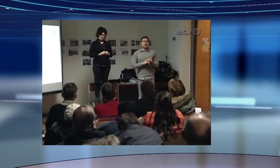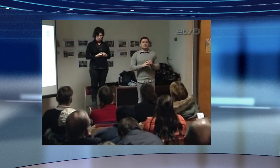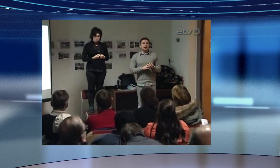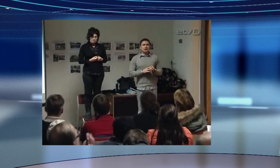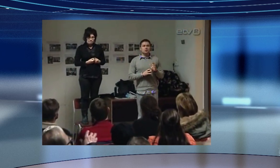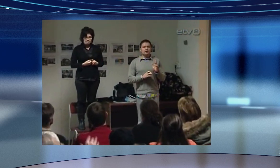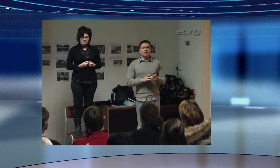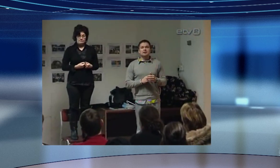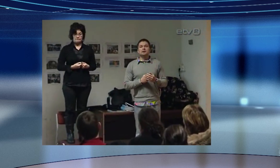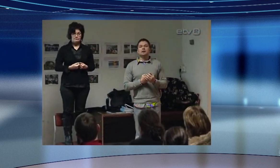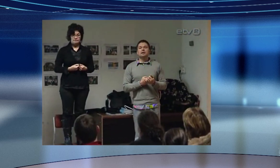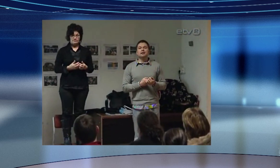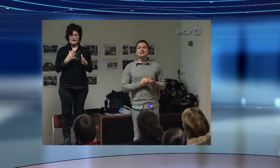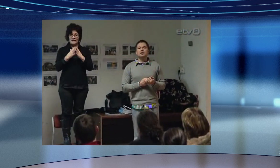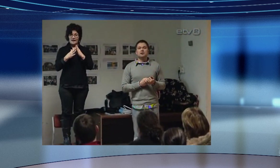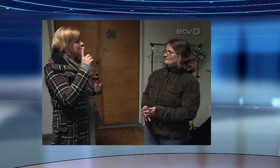Asula tee ja asula välisel teel veel lisaks.